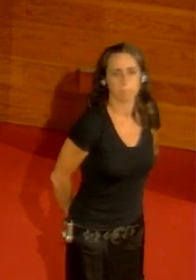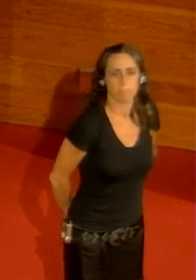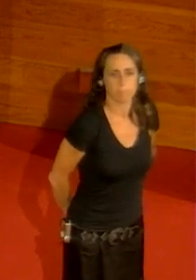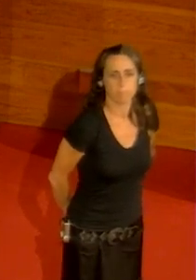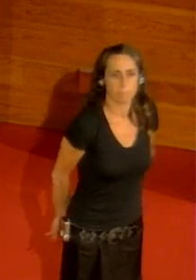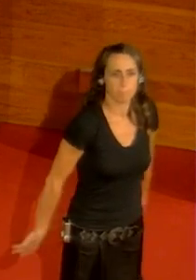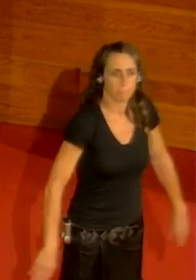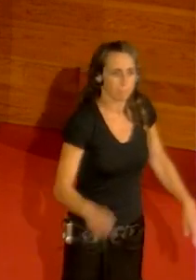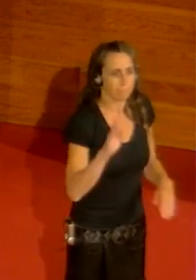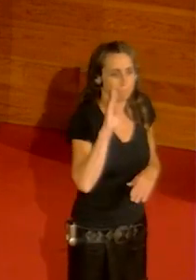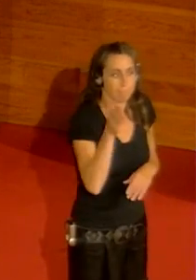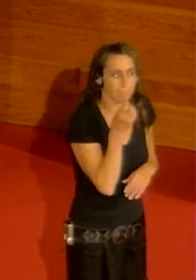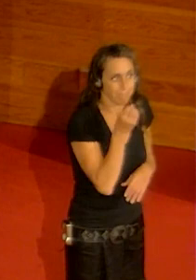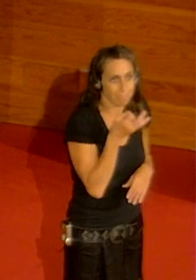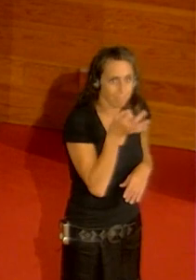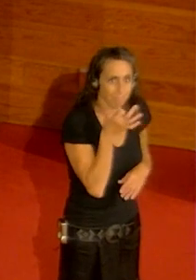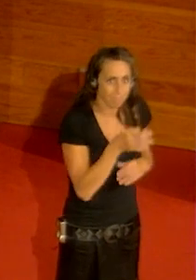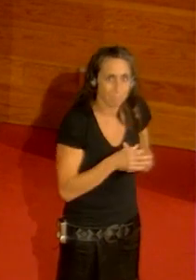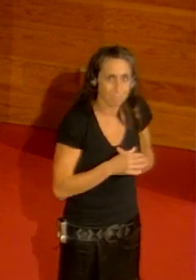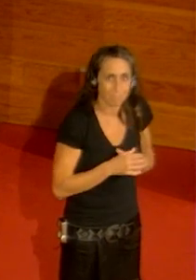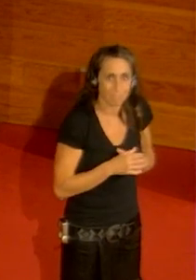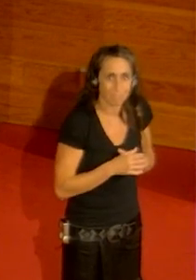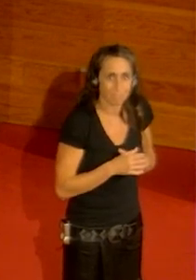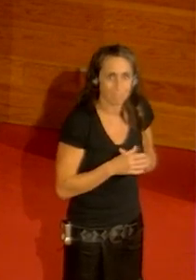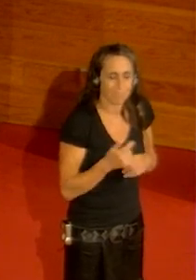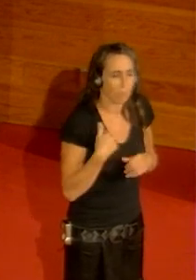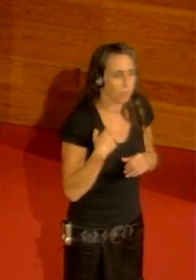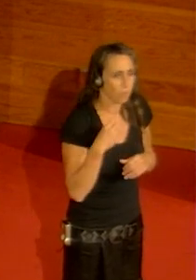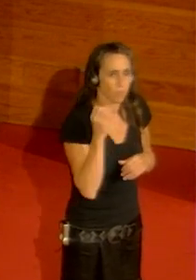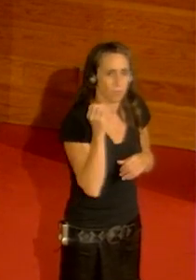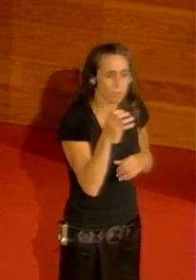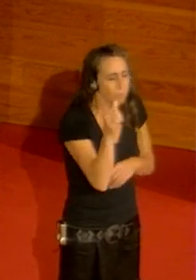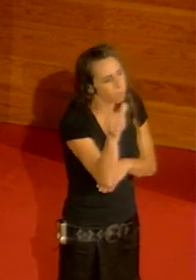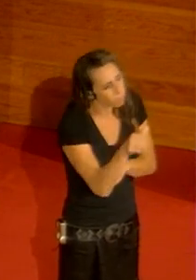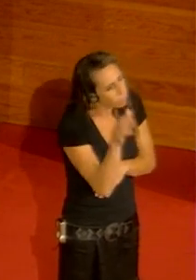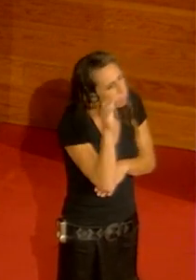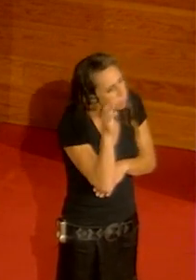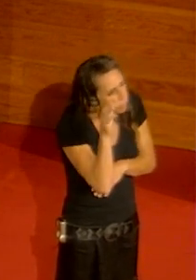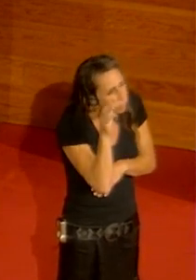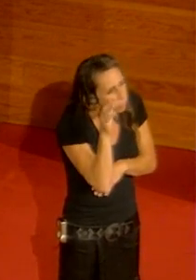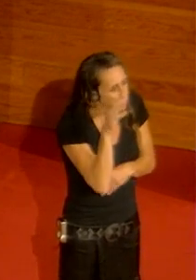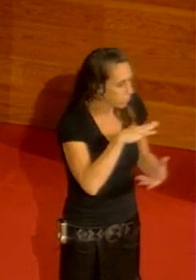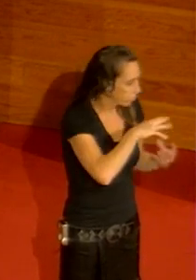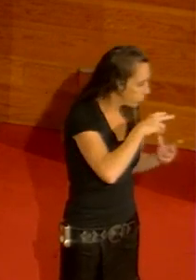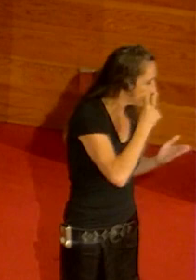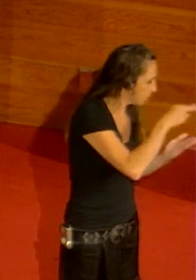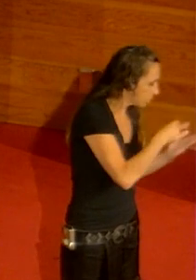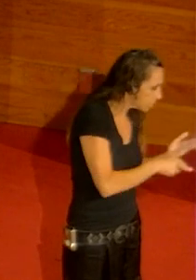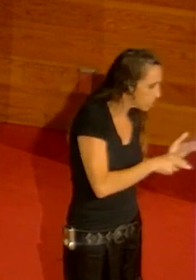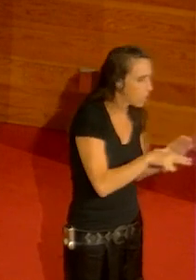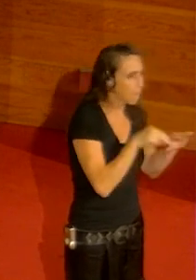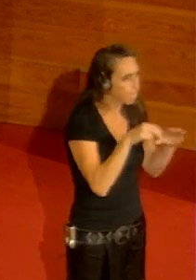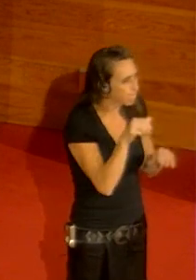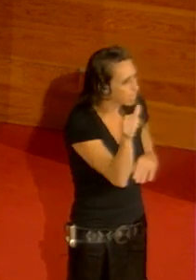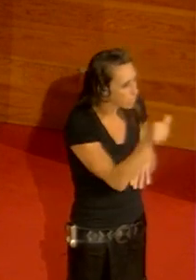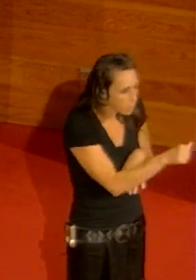Hola buenas tardes Hola Bueno es que yo escucho esta conferencia que me ha gustado un montón Leo las noticias veo vídeos y lo que más